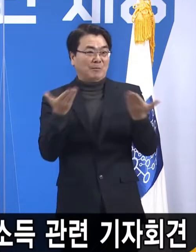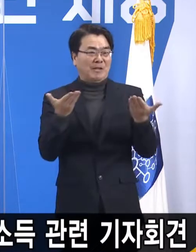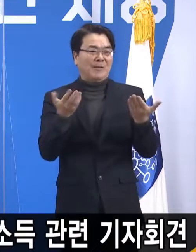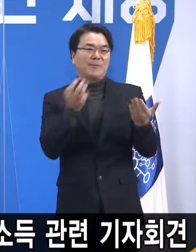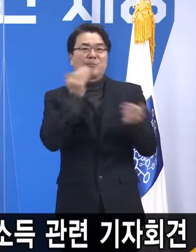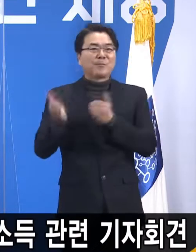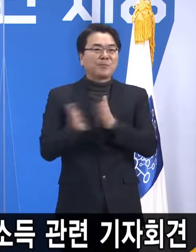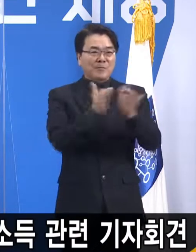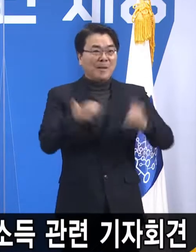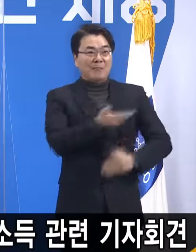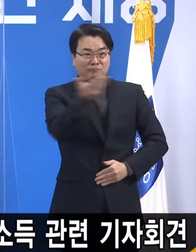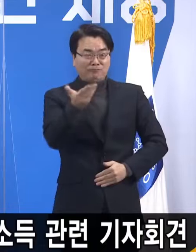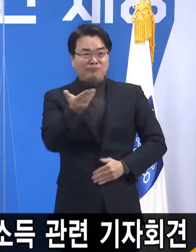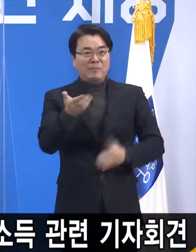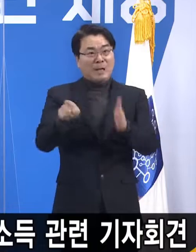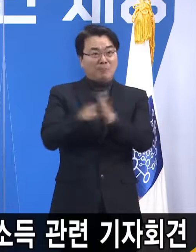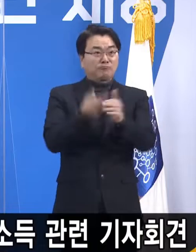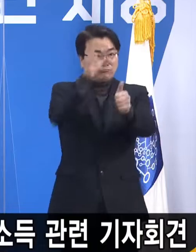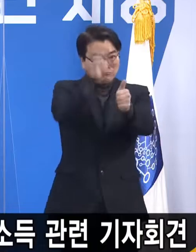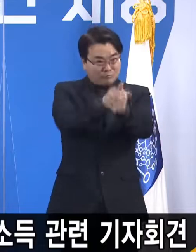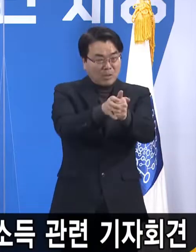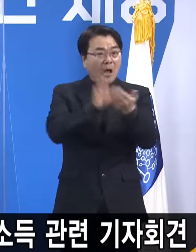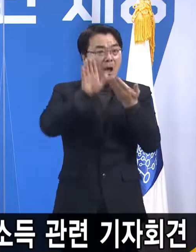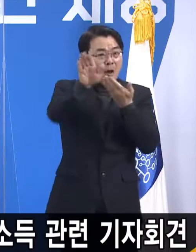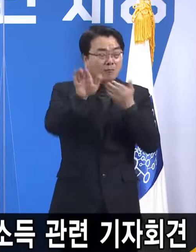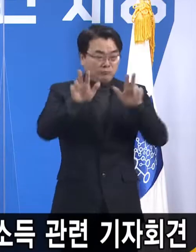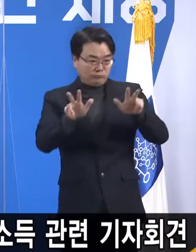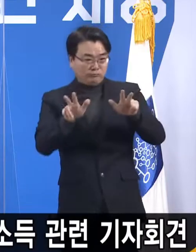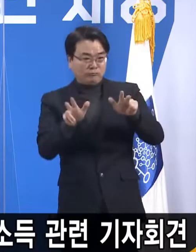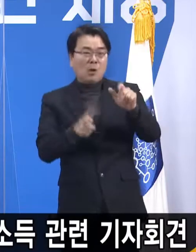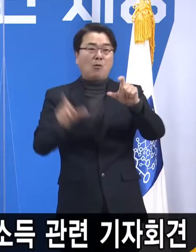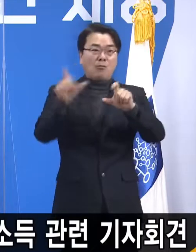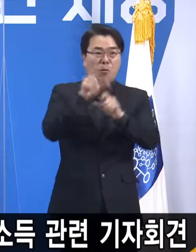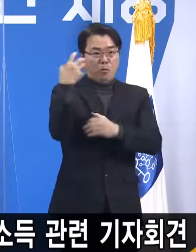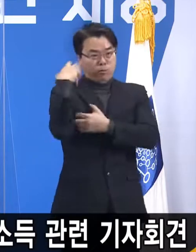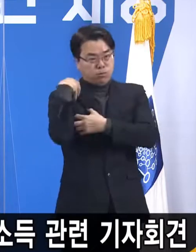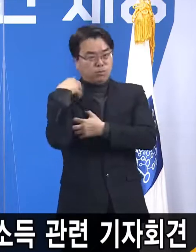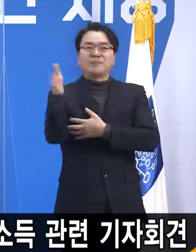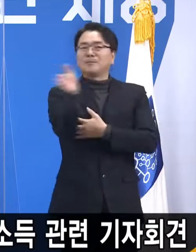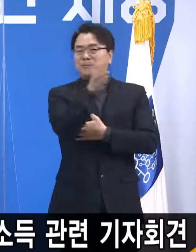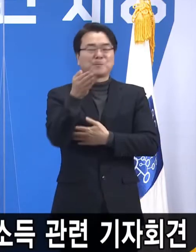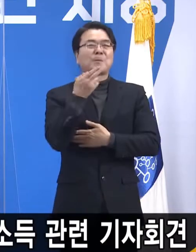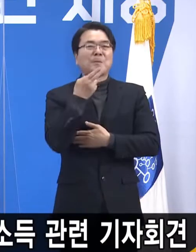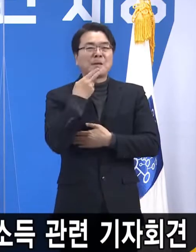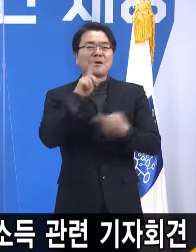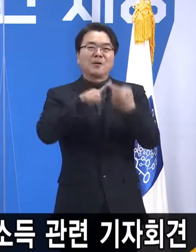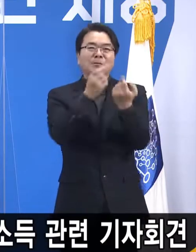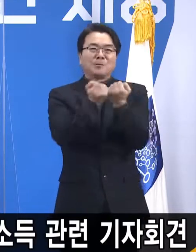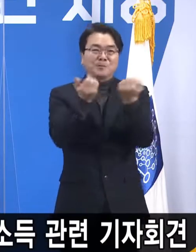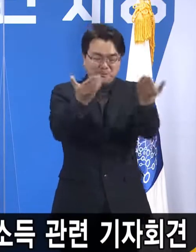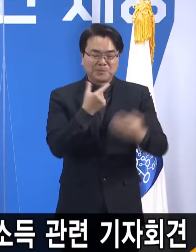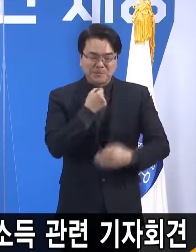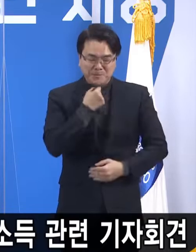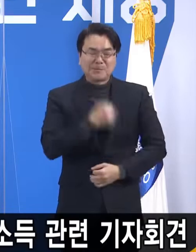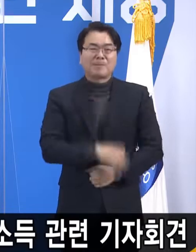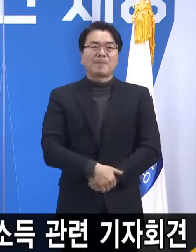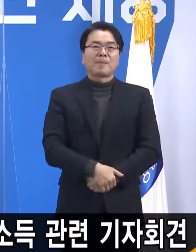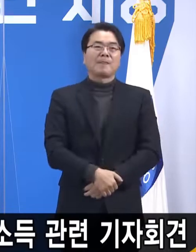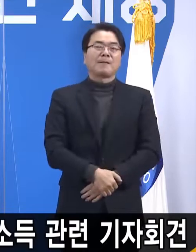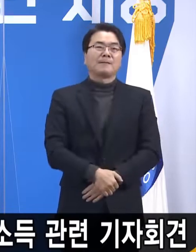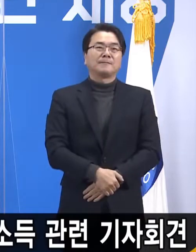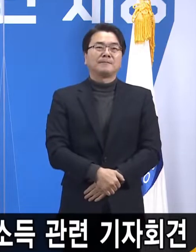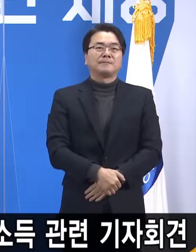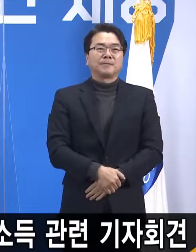도민들이 지금이든 나중이든 추가로 부담을 할 이유는 없다나 이런 말씀을 드립니다.